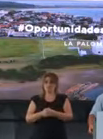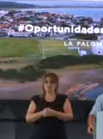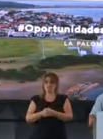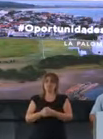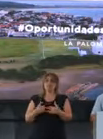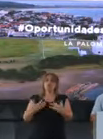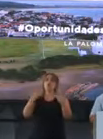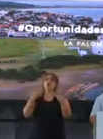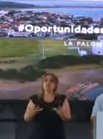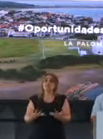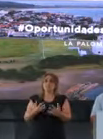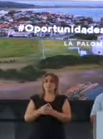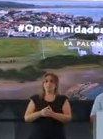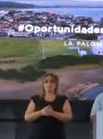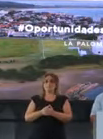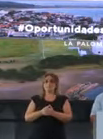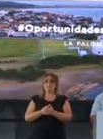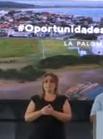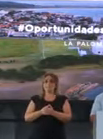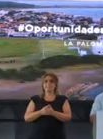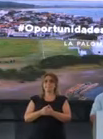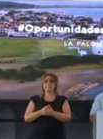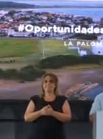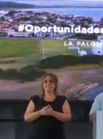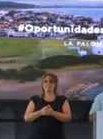Y yo quiero entonces, amigos,